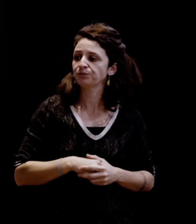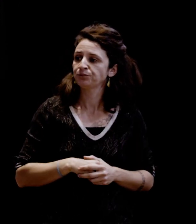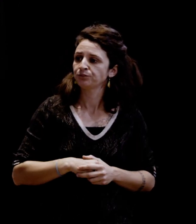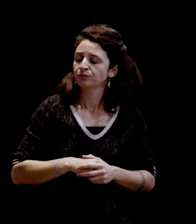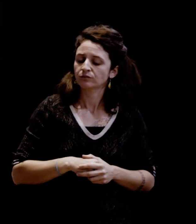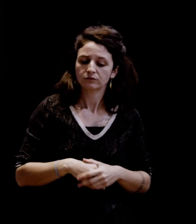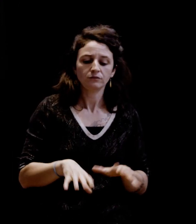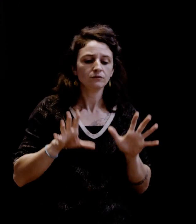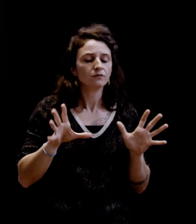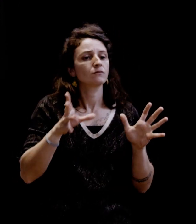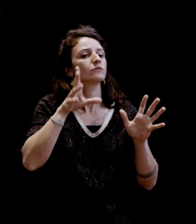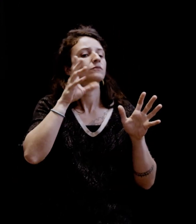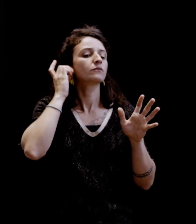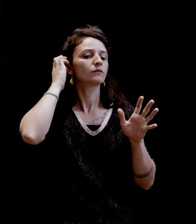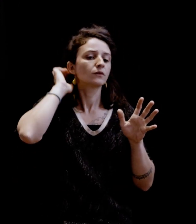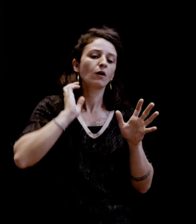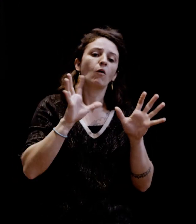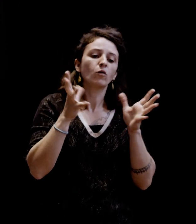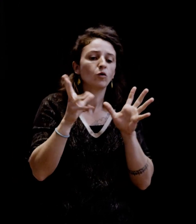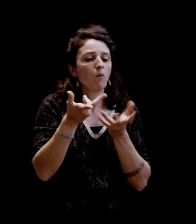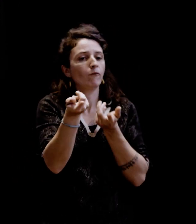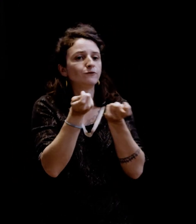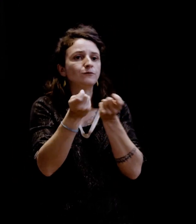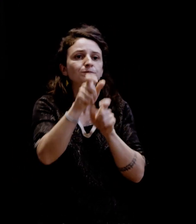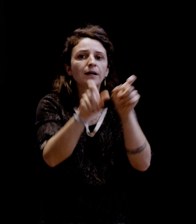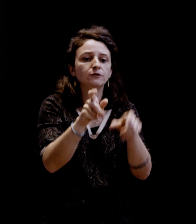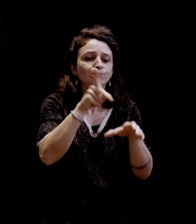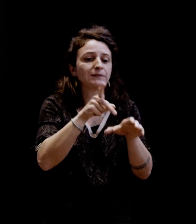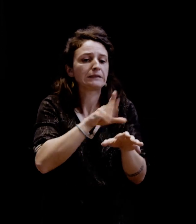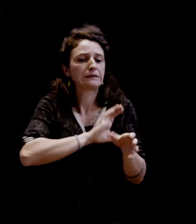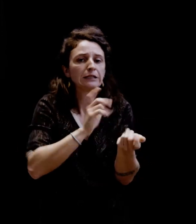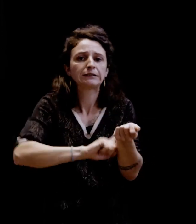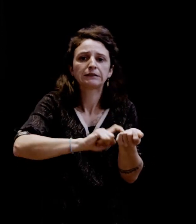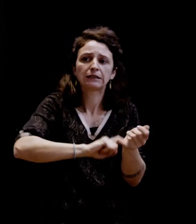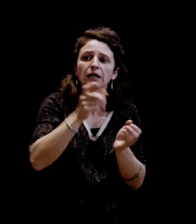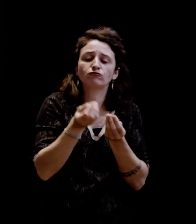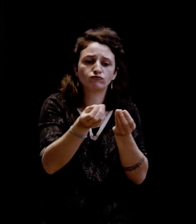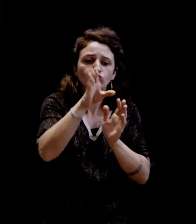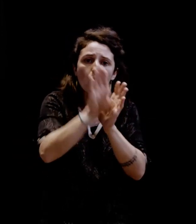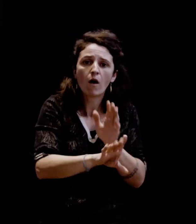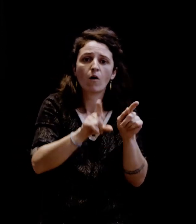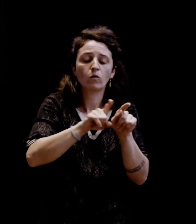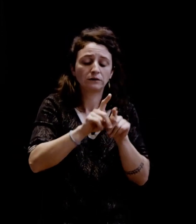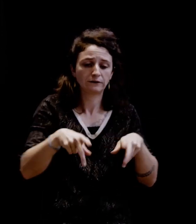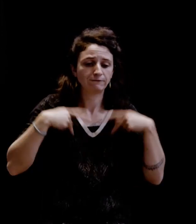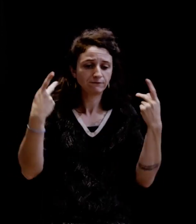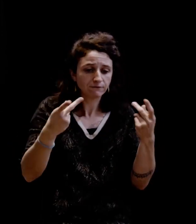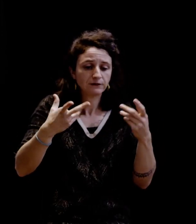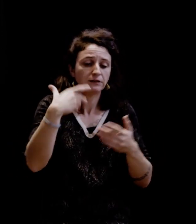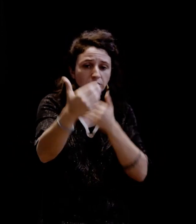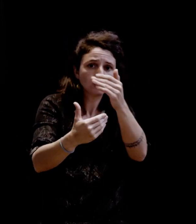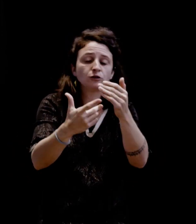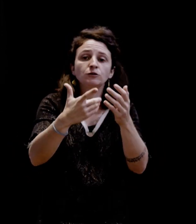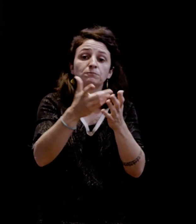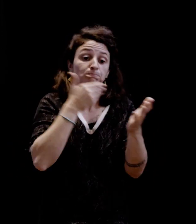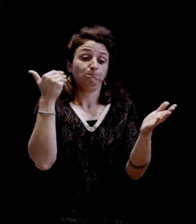patients, de gérer le mieux la douleur et le stress et d'augmenter le plus possible la qualité de vie liée à la santé orale. Et pour ça, il y a des moyens de faire de la sédation et il